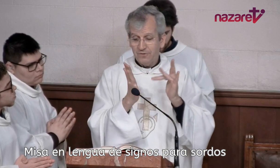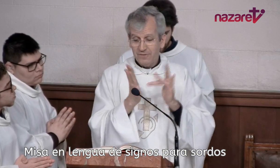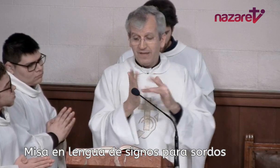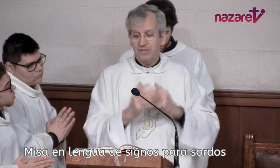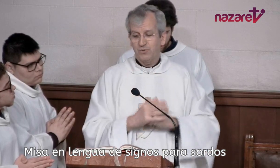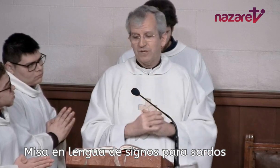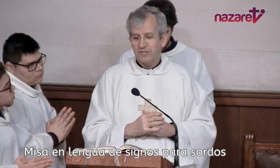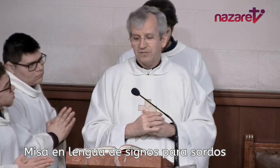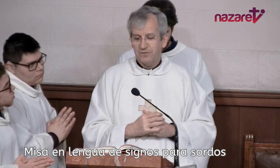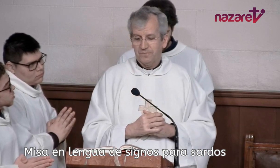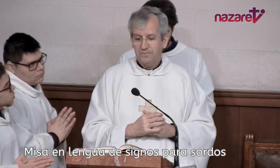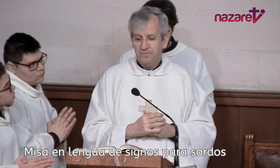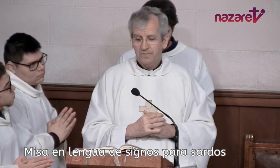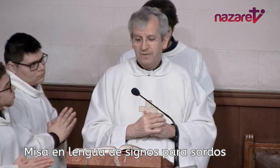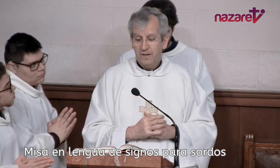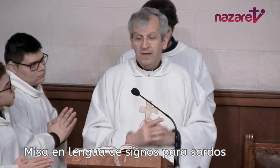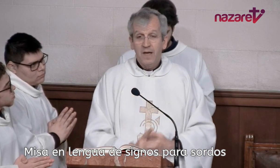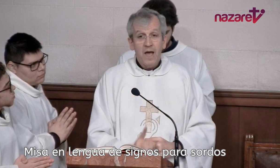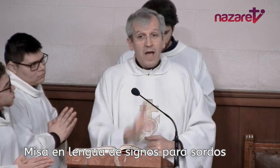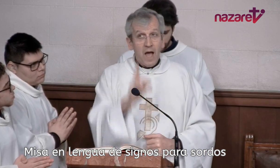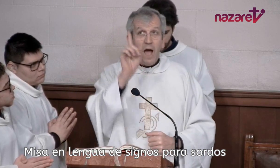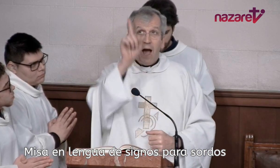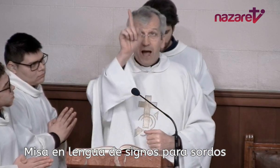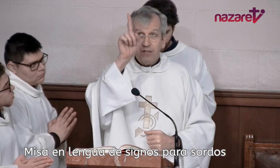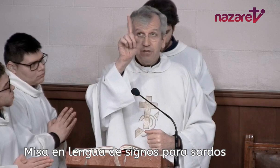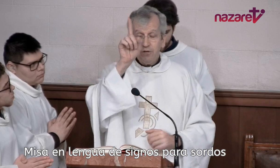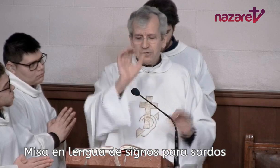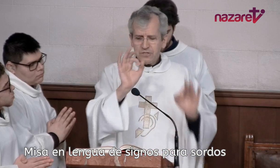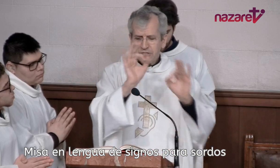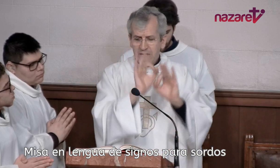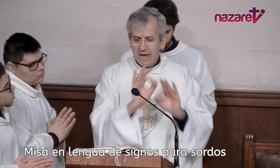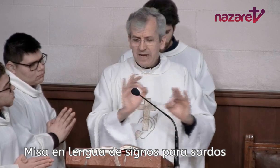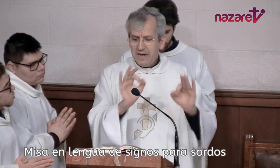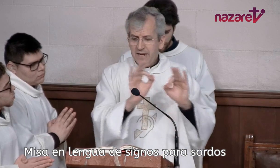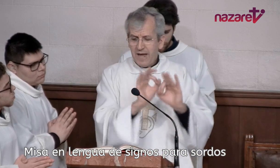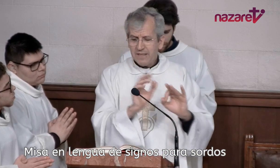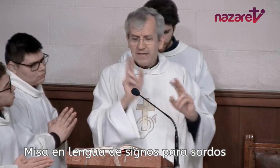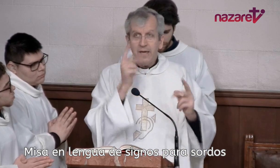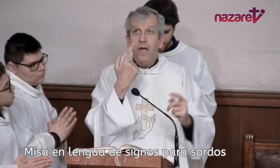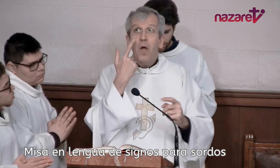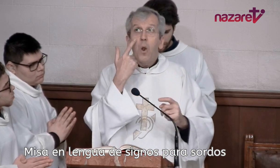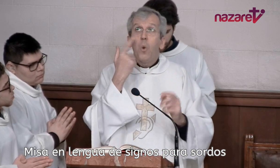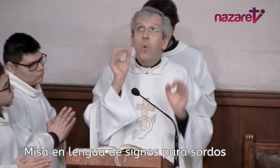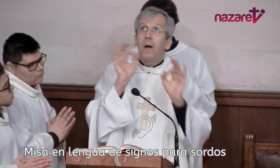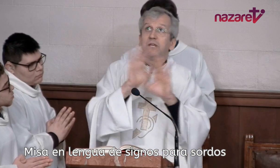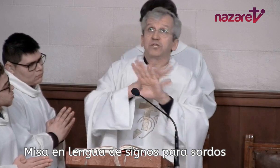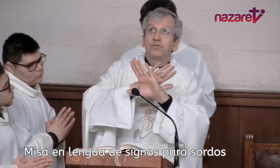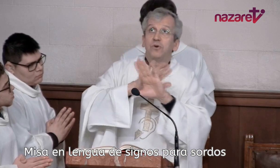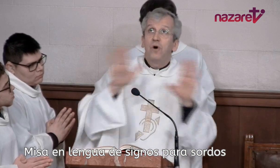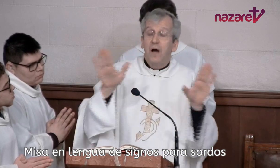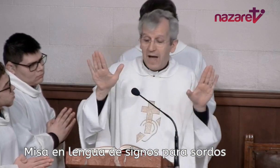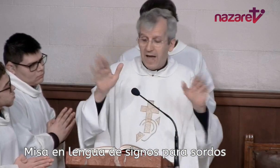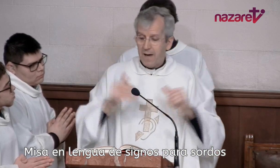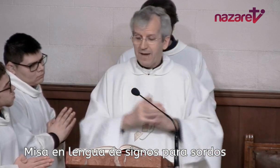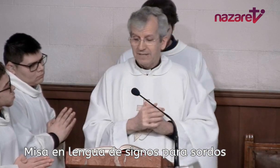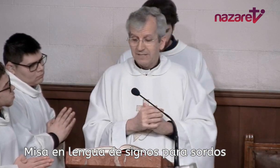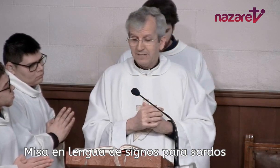de Jesucristo. A Dios, nadie lo ha visto jamás.